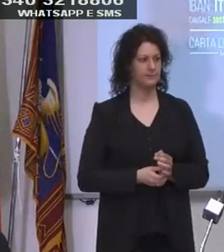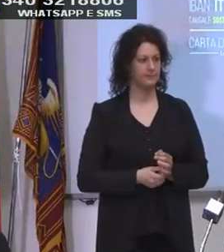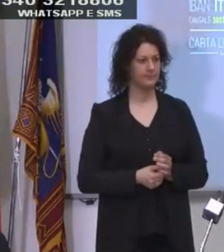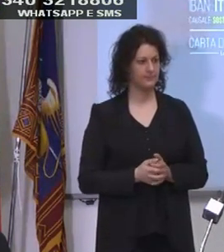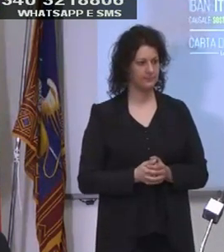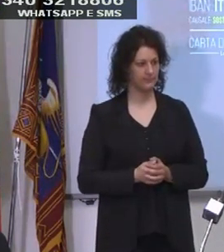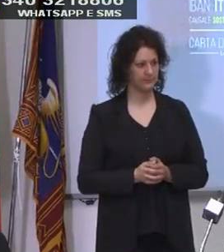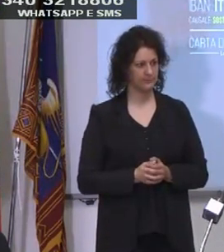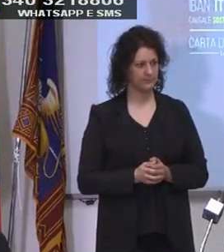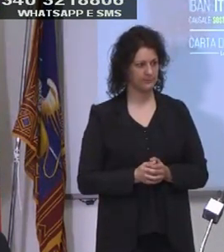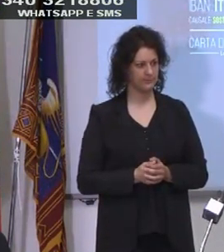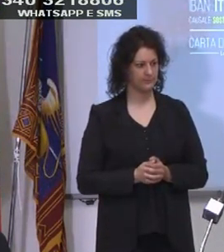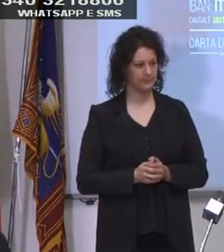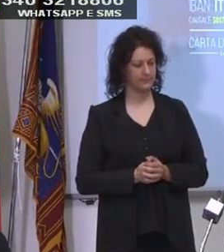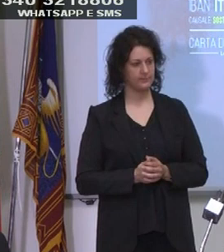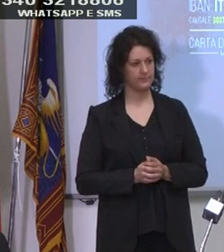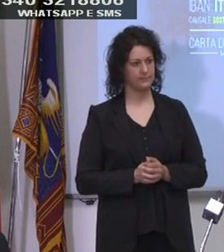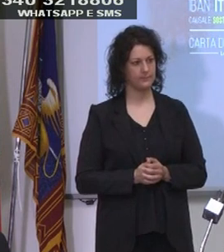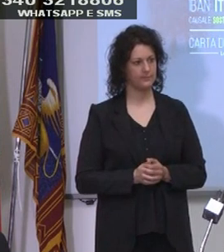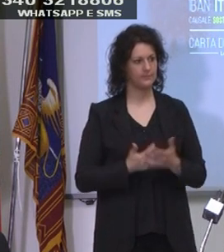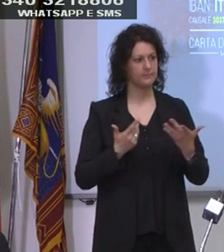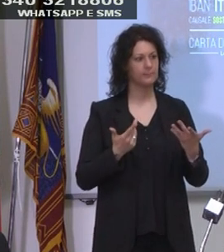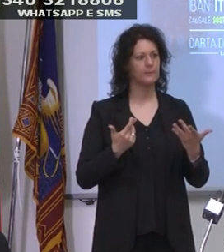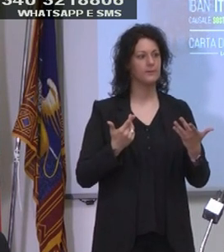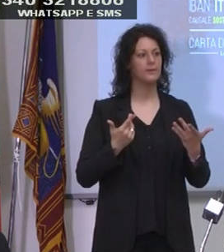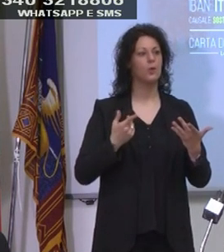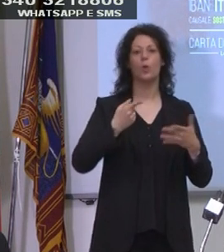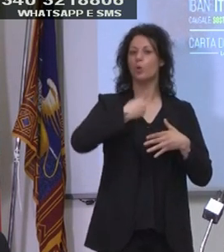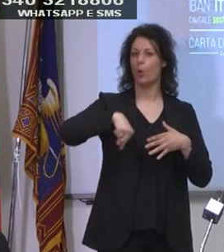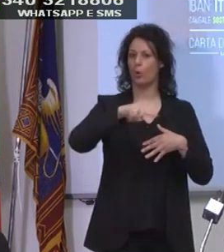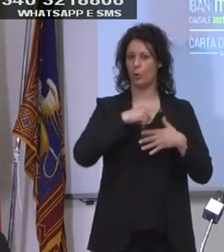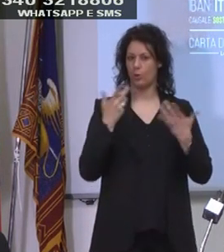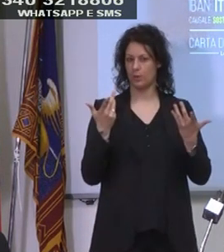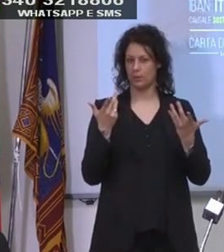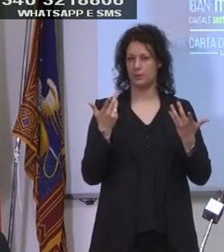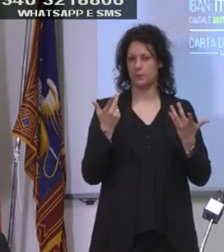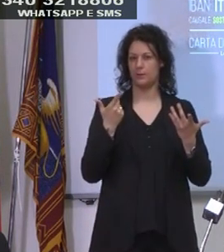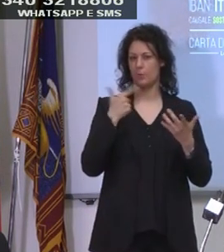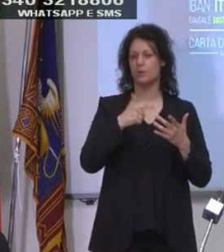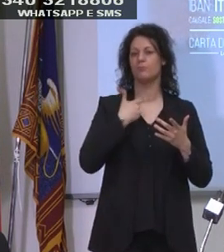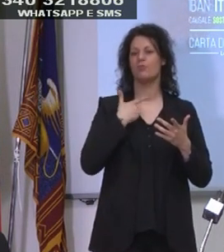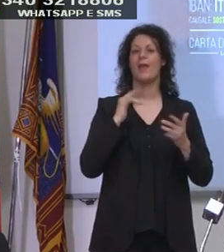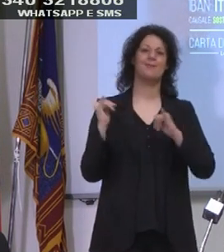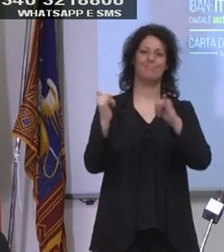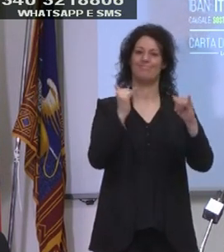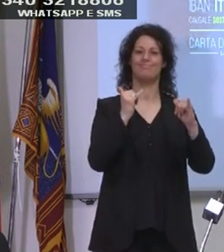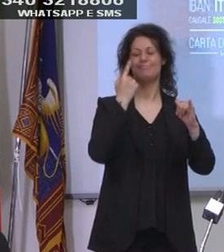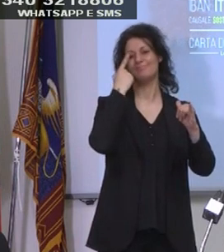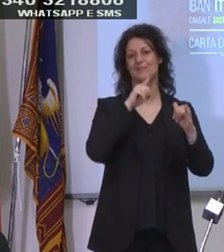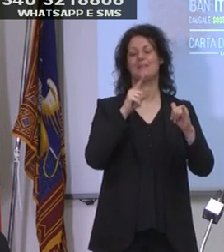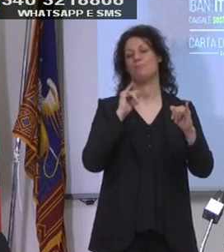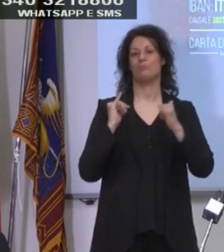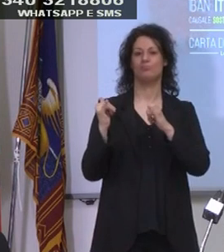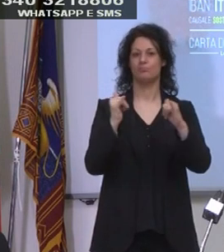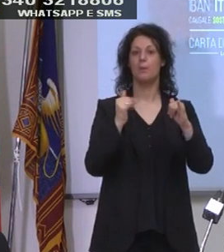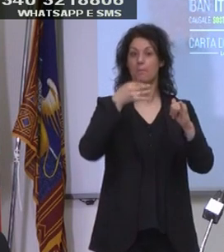è una lettera molto lunga, la nostra attività classificata come ludico-ricreativa può ripartire naturalmente